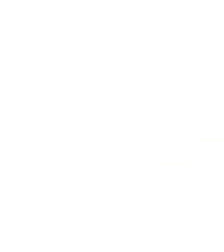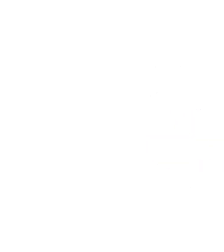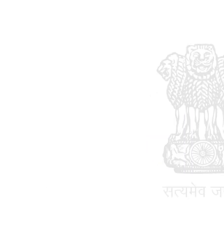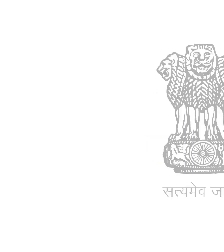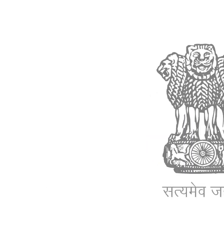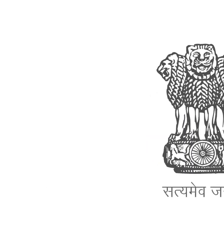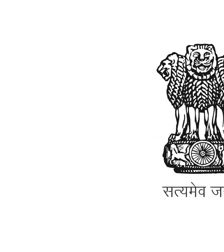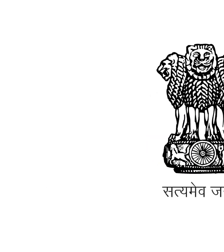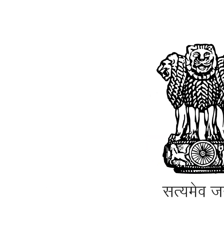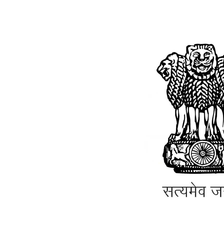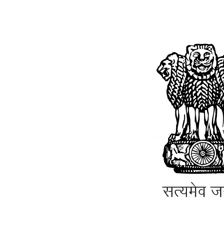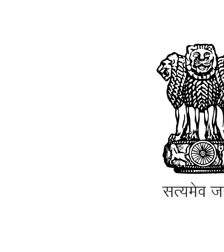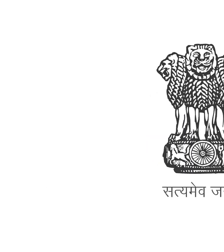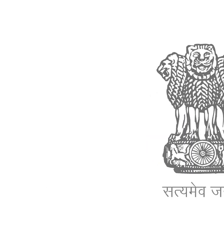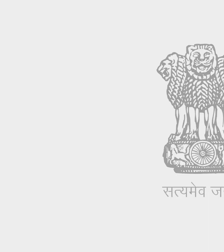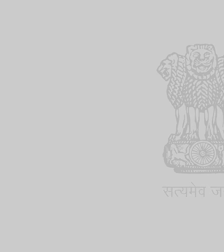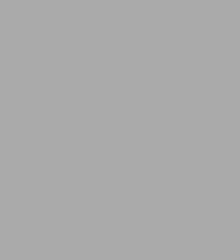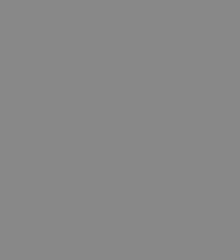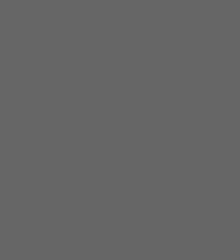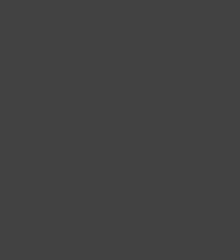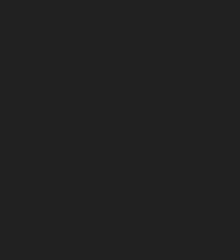बहुत पुश अब तापके भाद है आपके